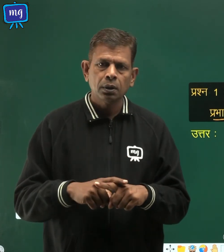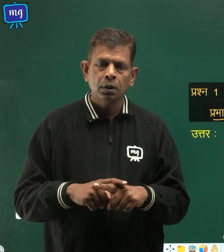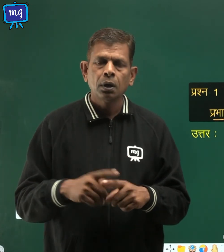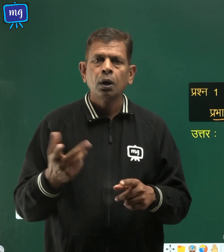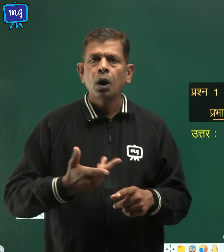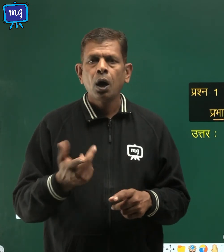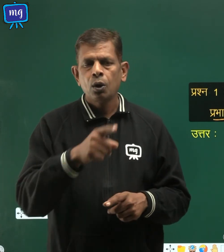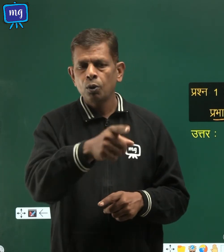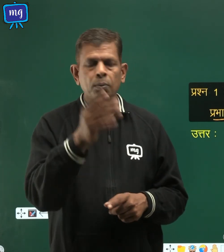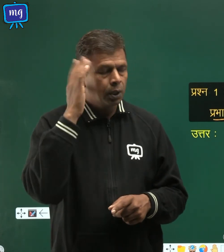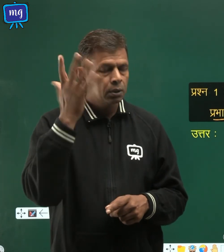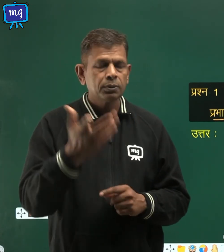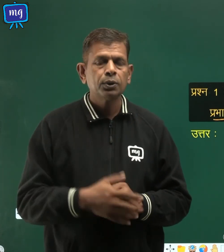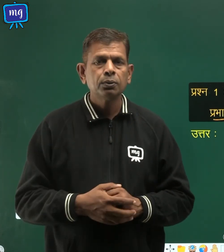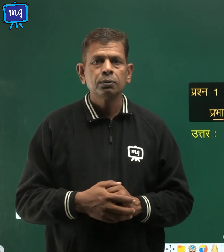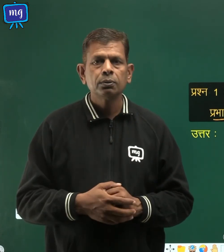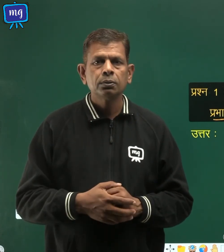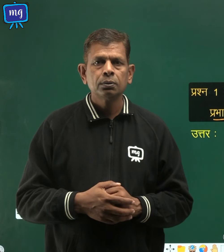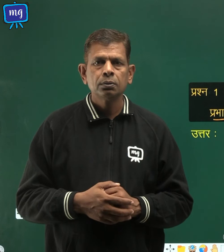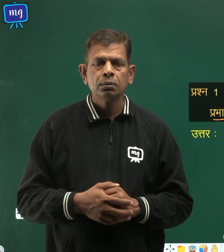आप क्या समझते हैं?